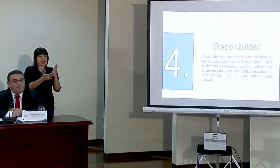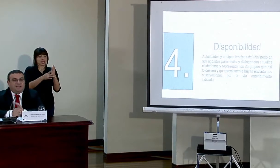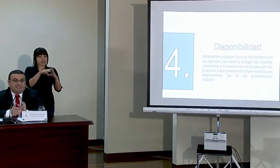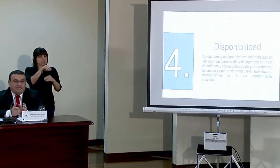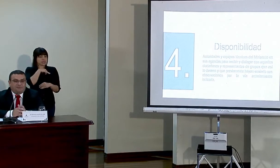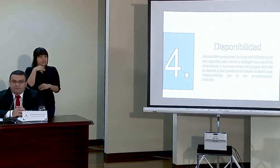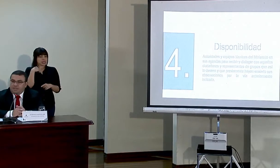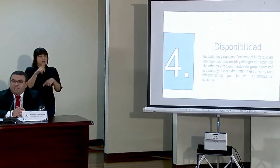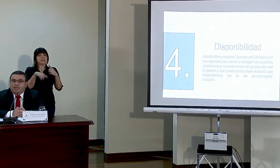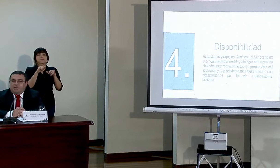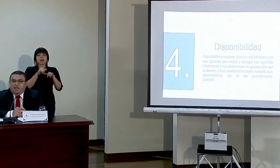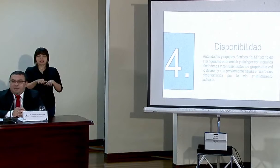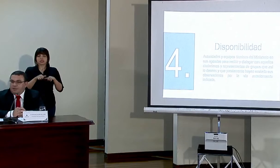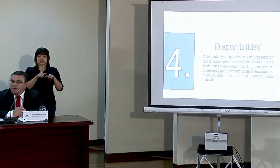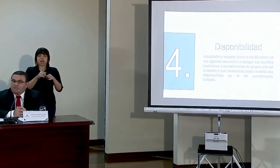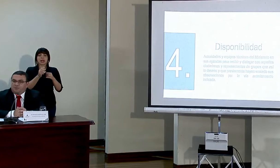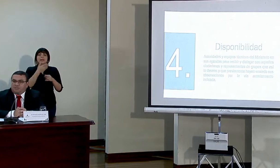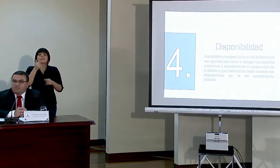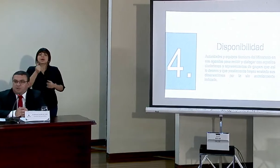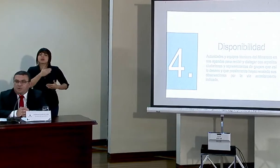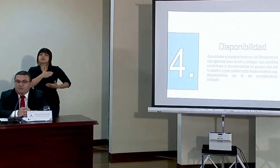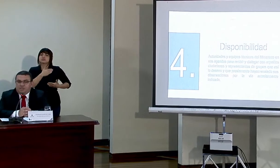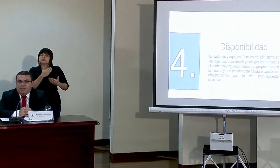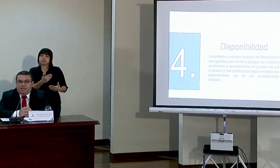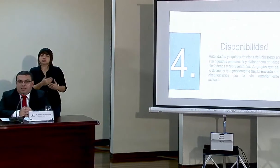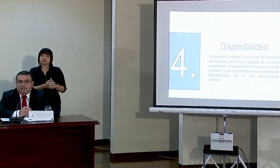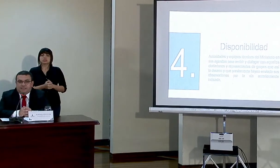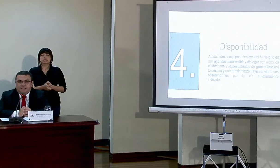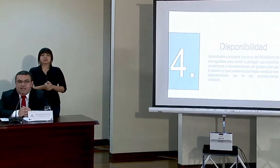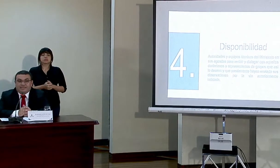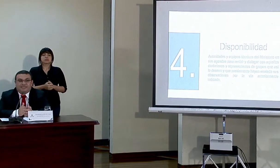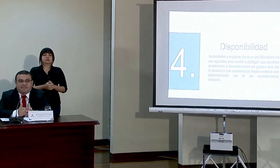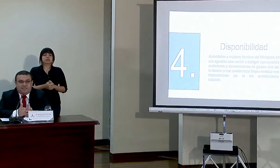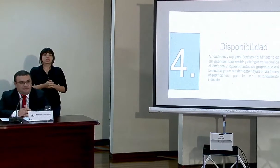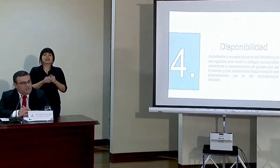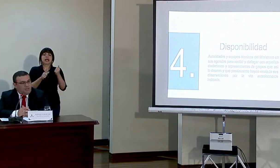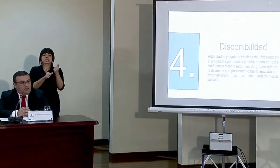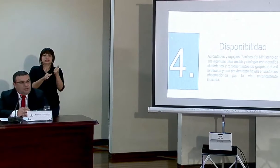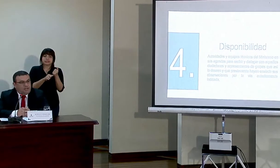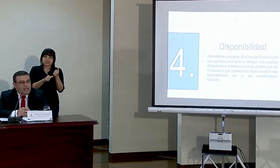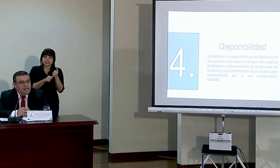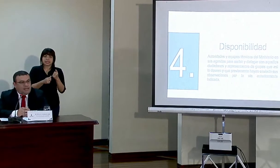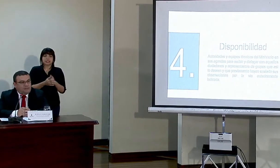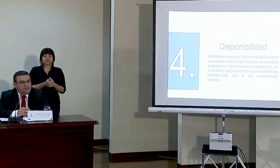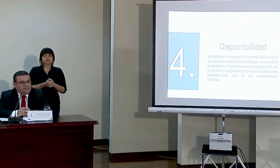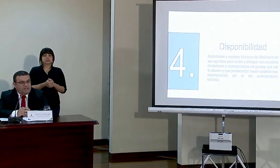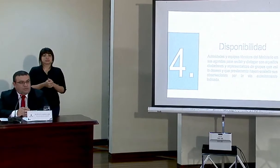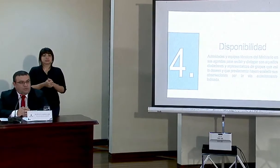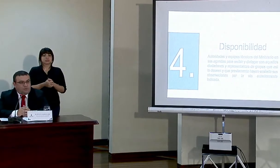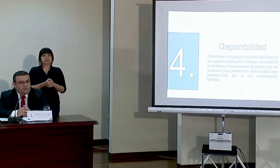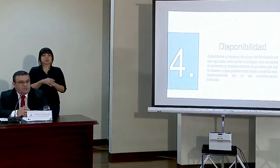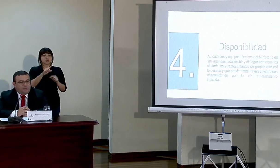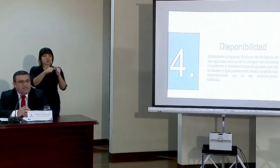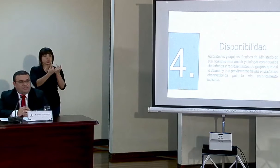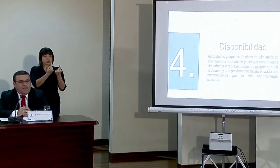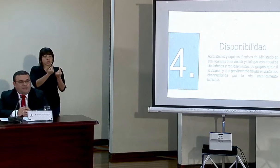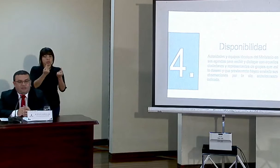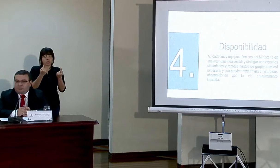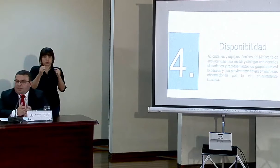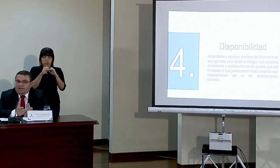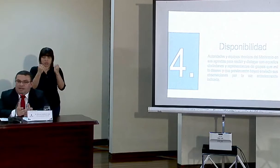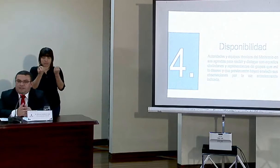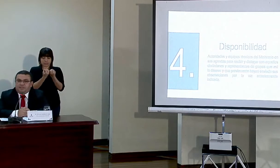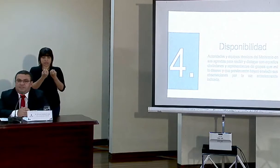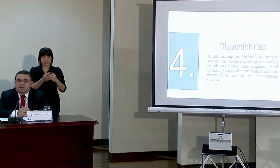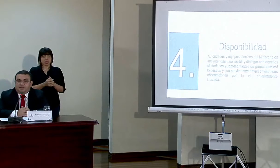Ministerio, vamos a estar en la mejor disposición de asistir a donde están esos grupos